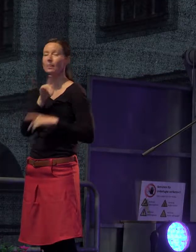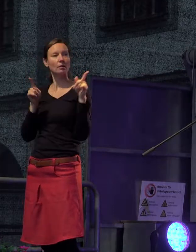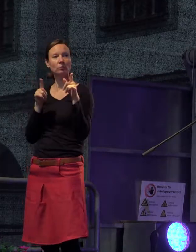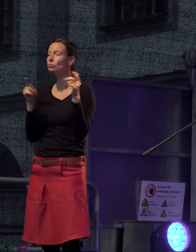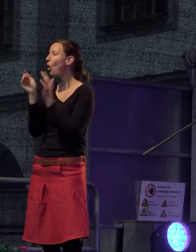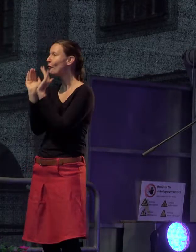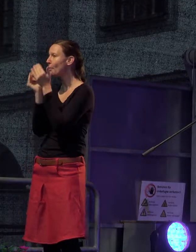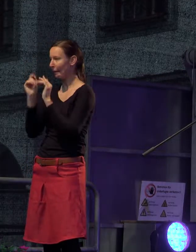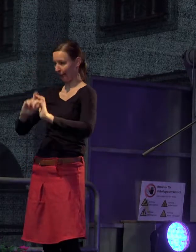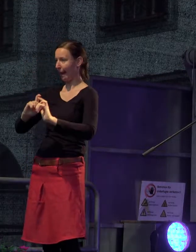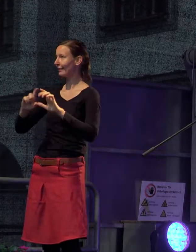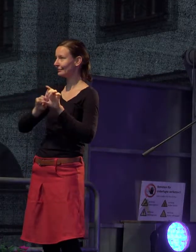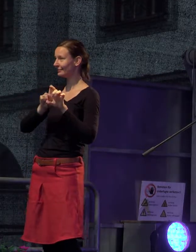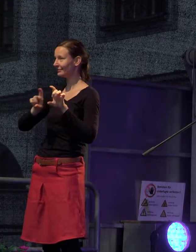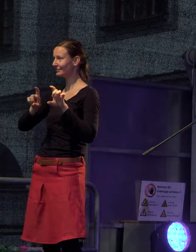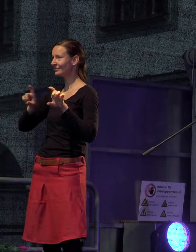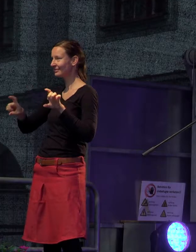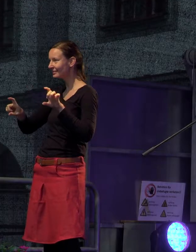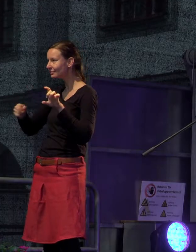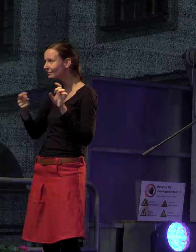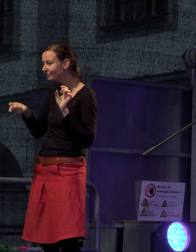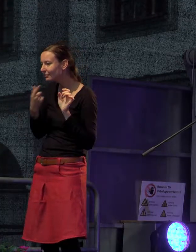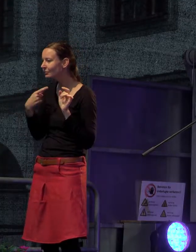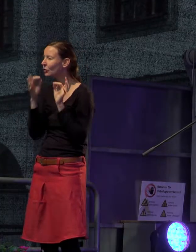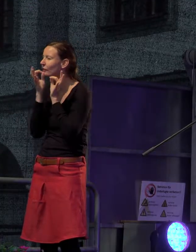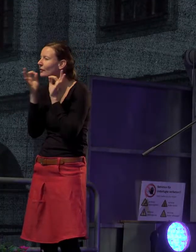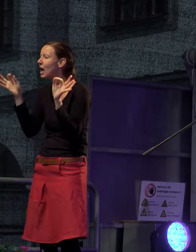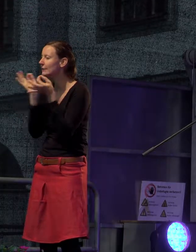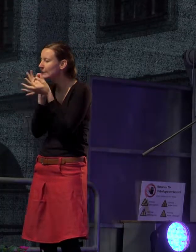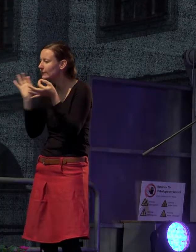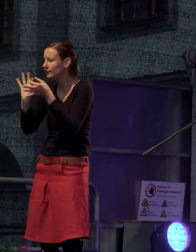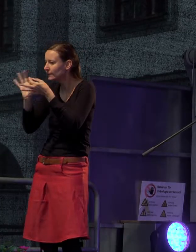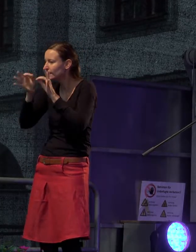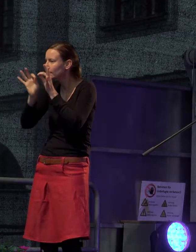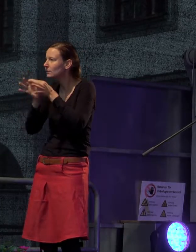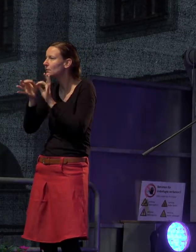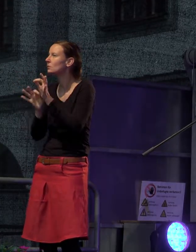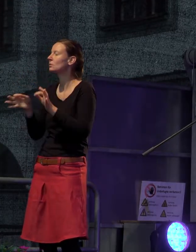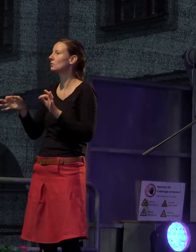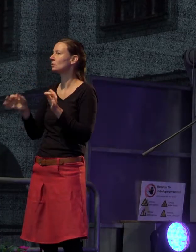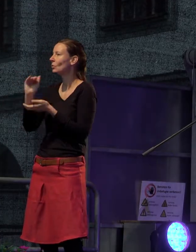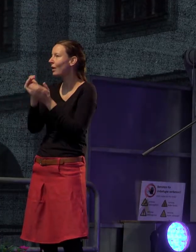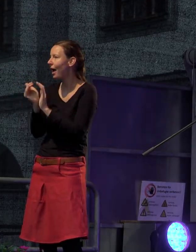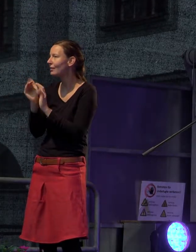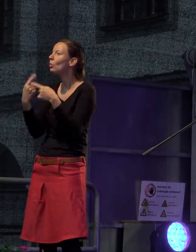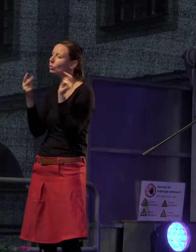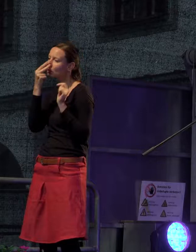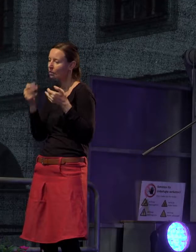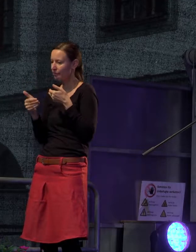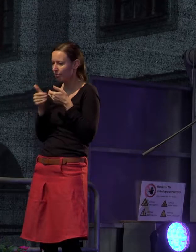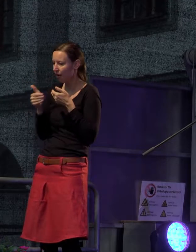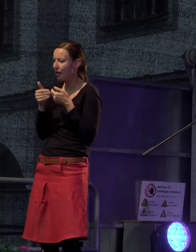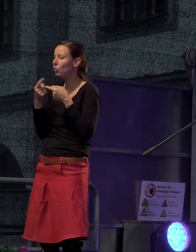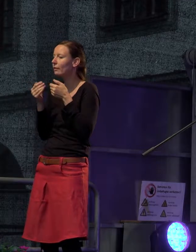überzeugten die jury durch ihre feine poesie und durch das spiel mit ferne und nähe